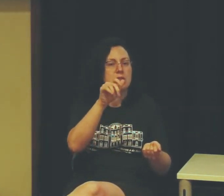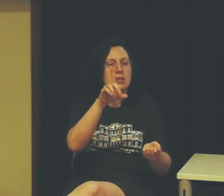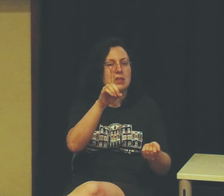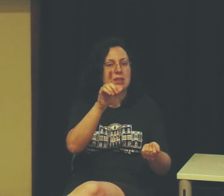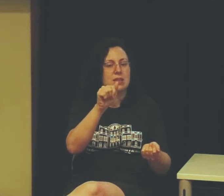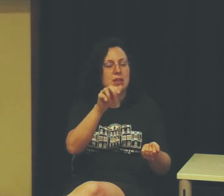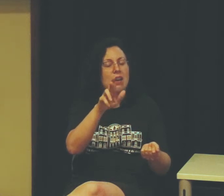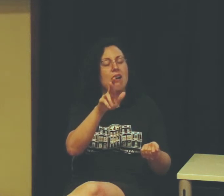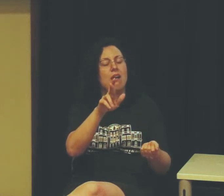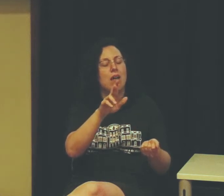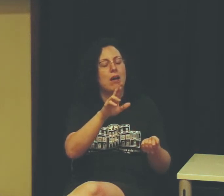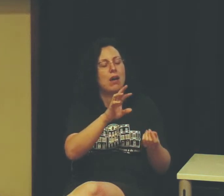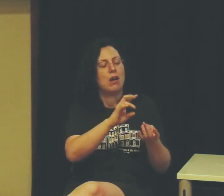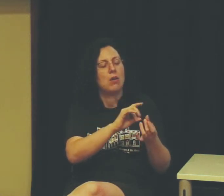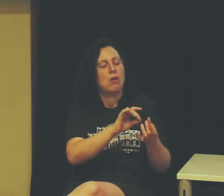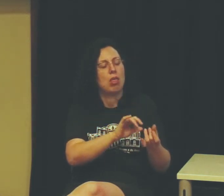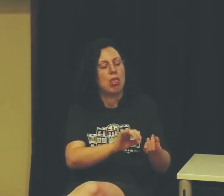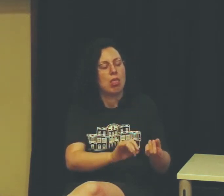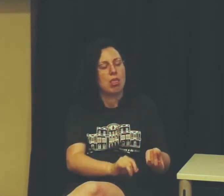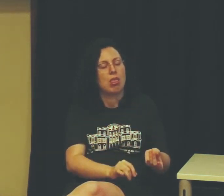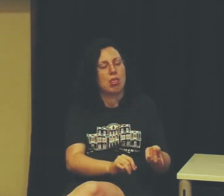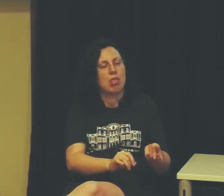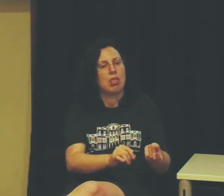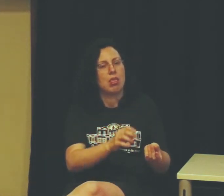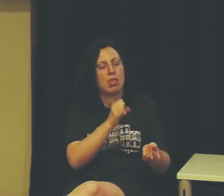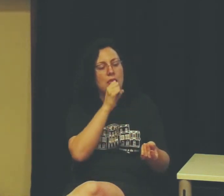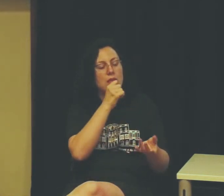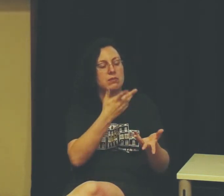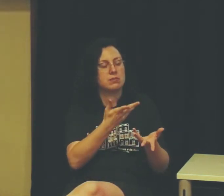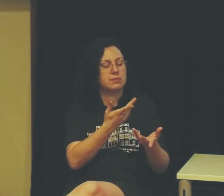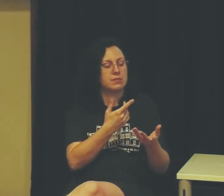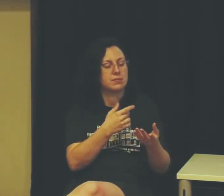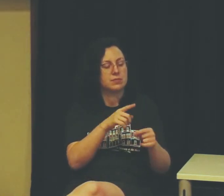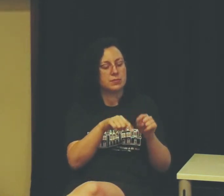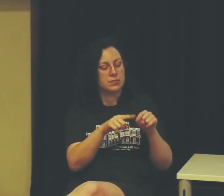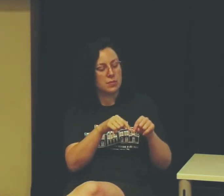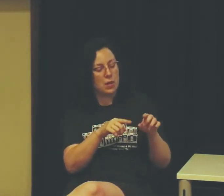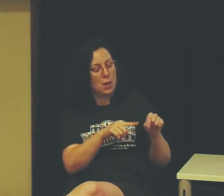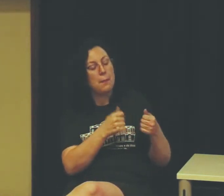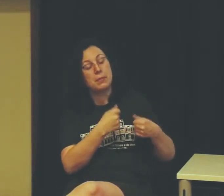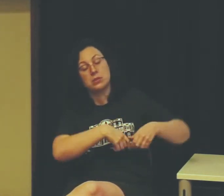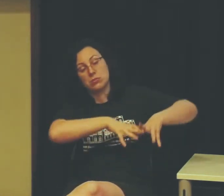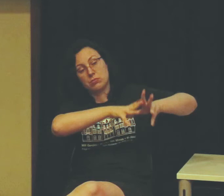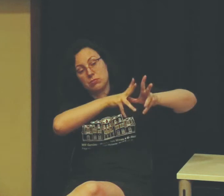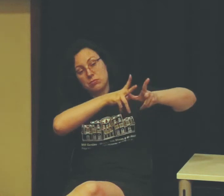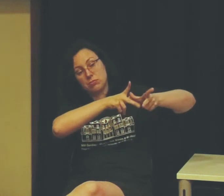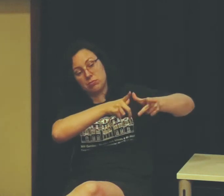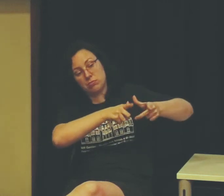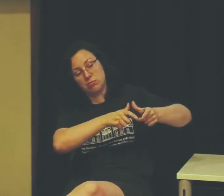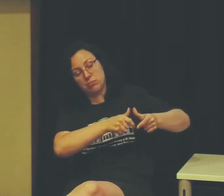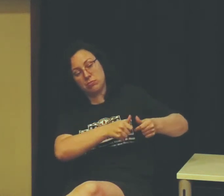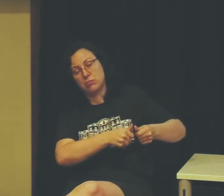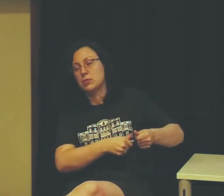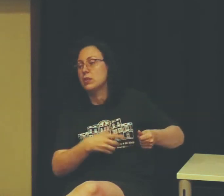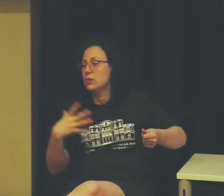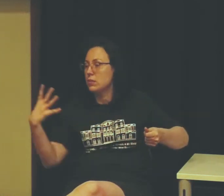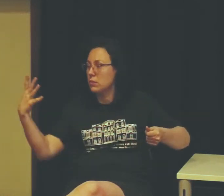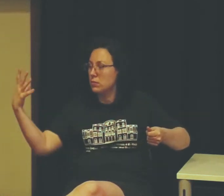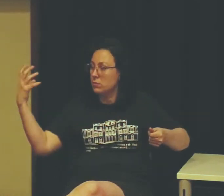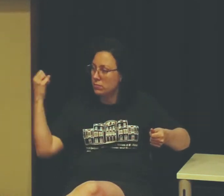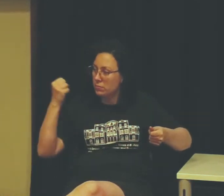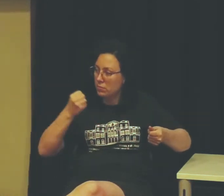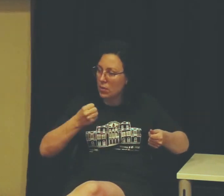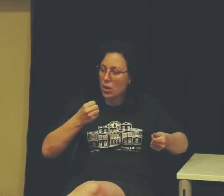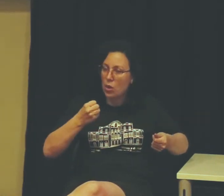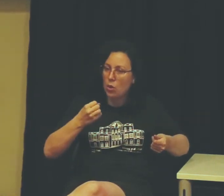propriedades. Então, quando ele começou a fazer objetos como esse, ele precisou de purificar o minério que ele recebia, e que vinha da